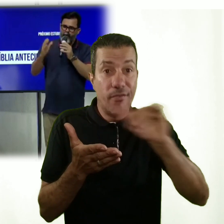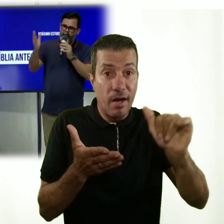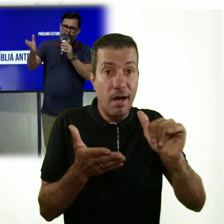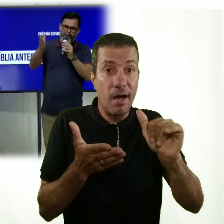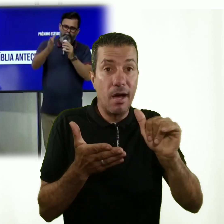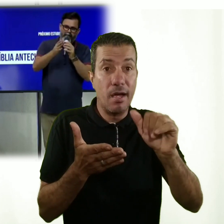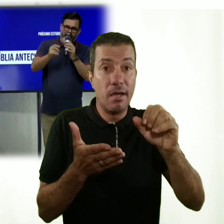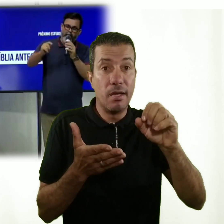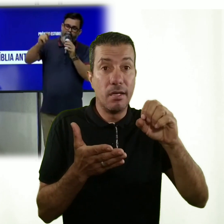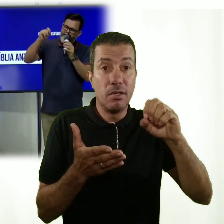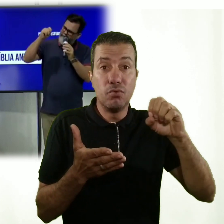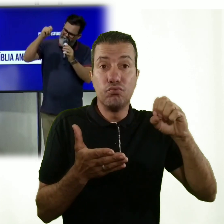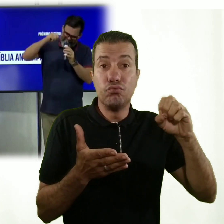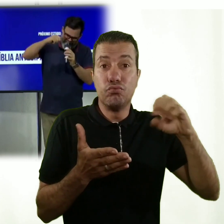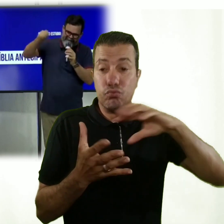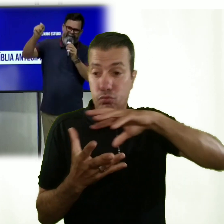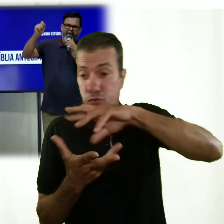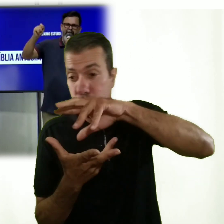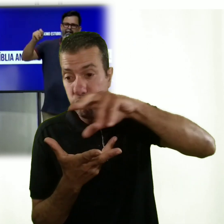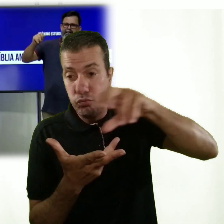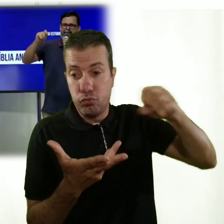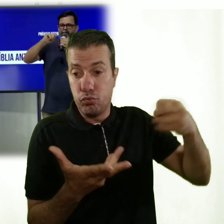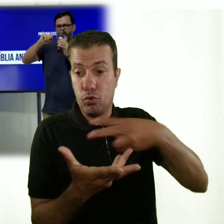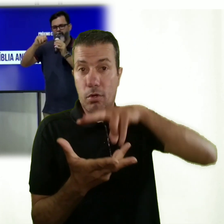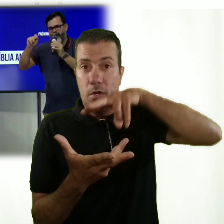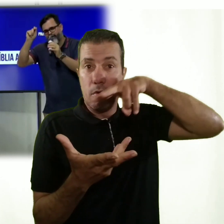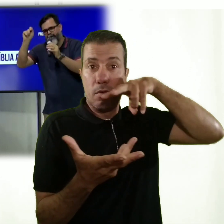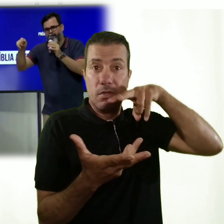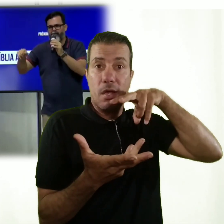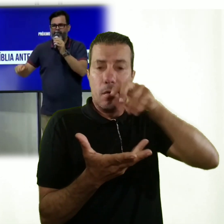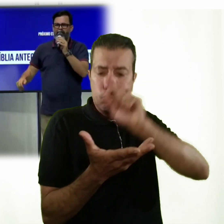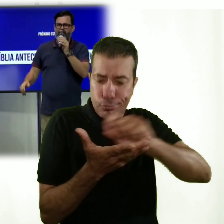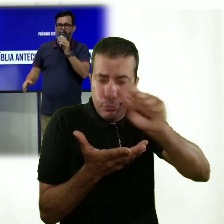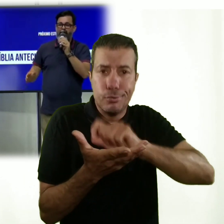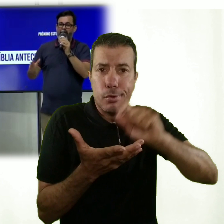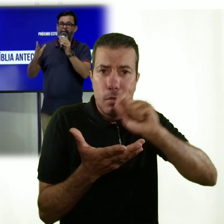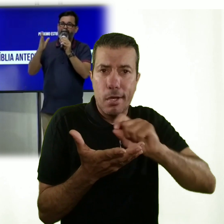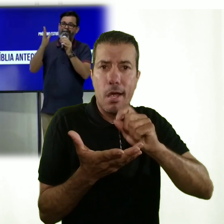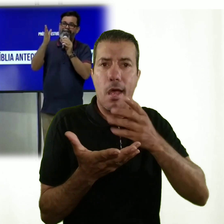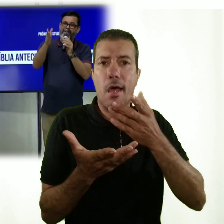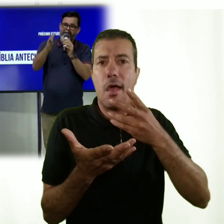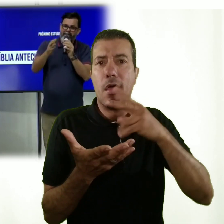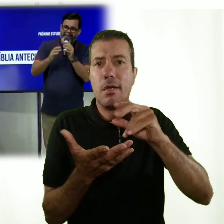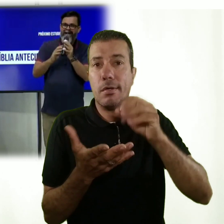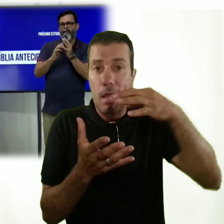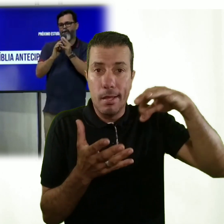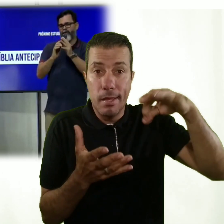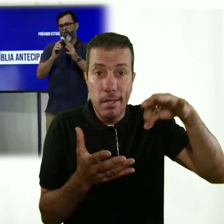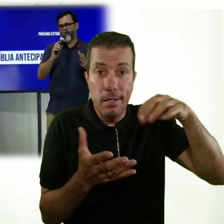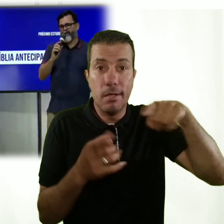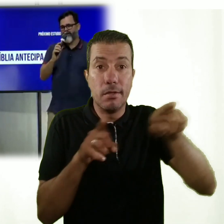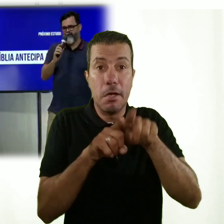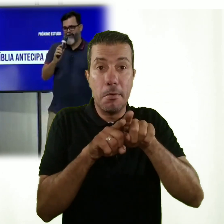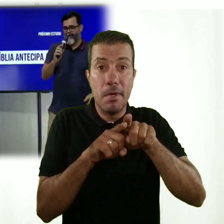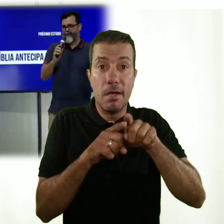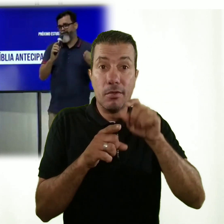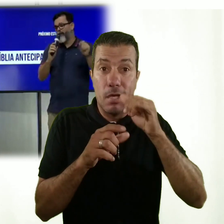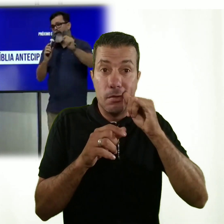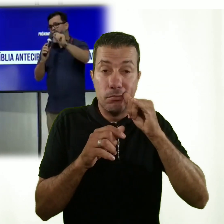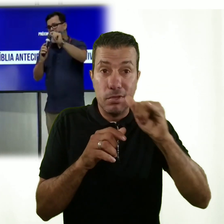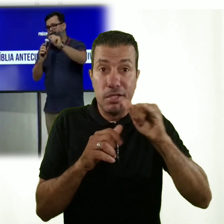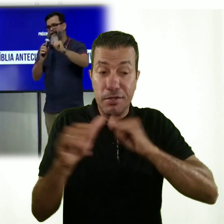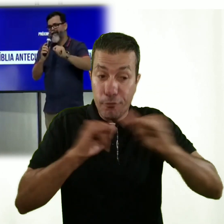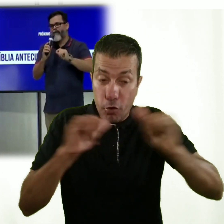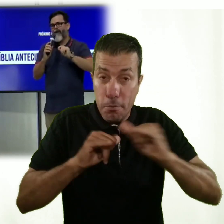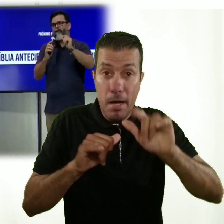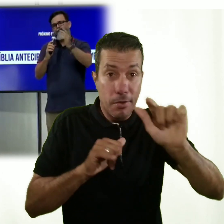para o Novo Tempo, no YouTube ou no Facebook, se inscreve lá, ativa o sininho, para que você seja avisado na próxima transmissão. Assim